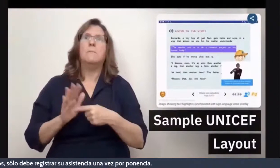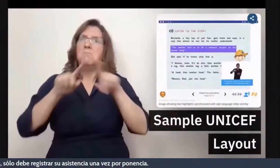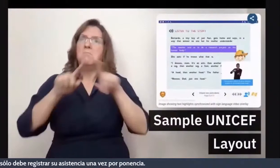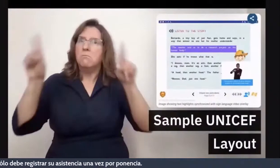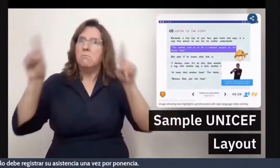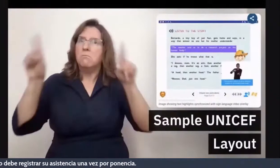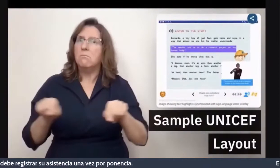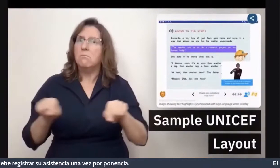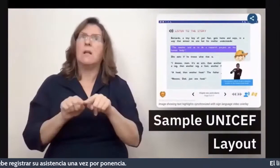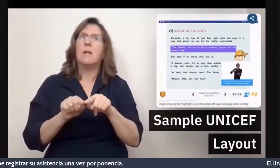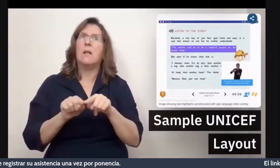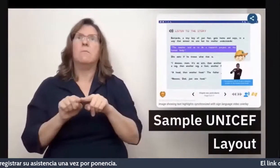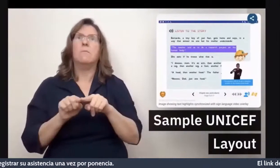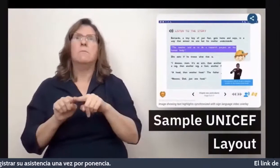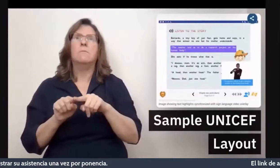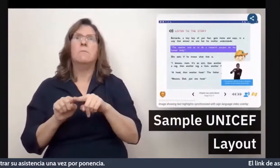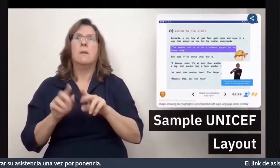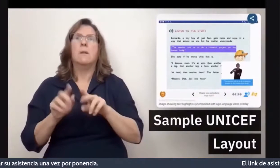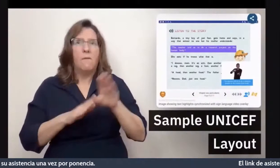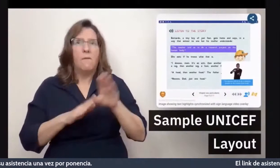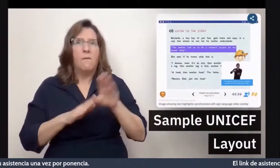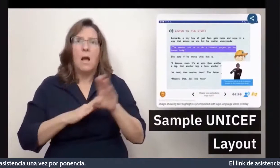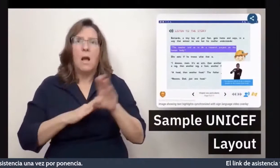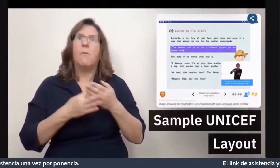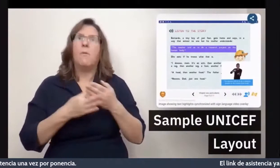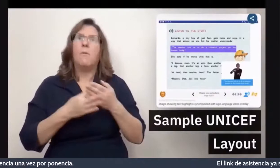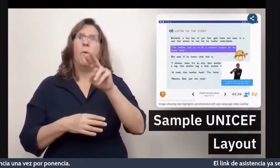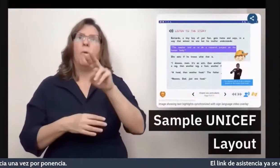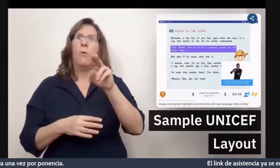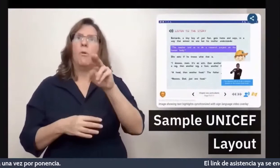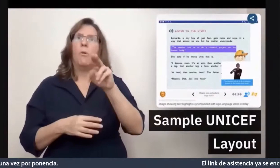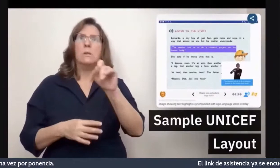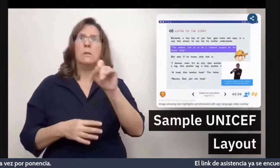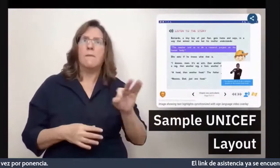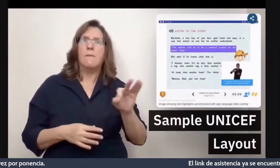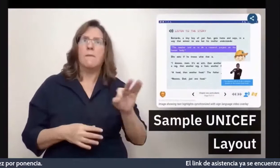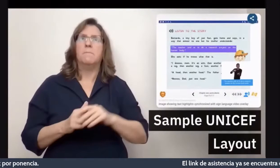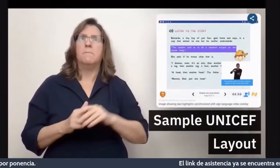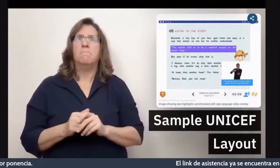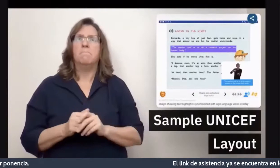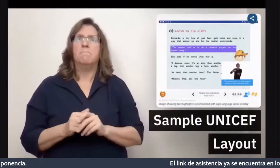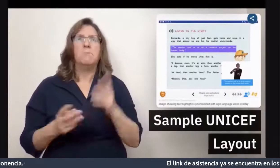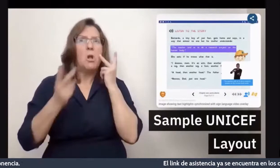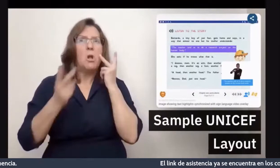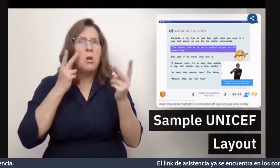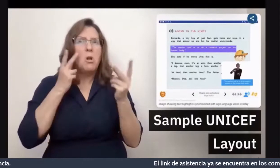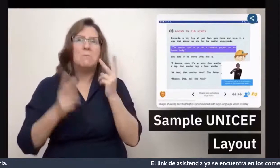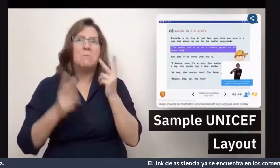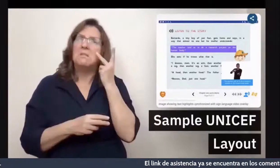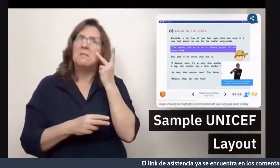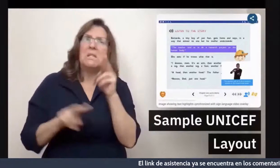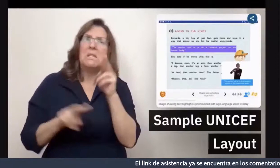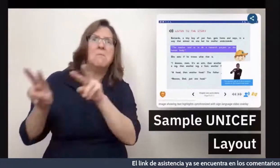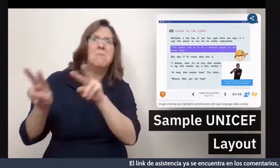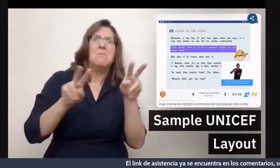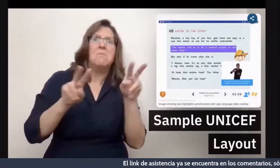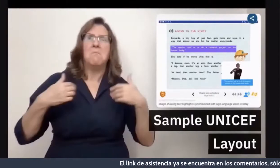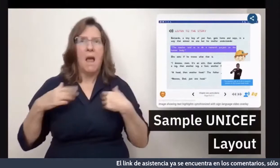Y también podemos ver aquí uno de los ejemplos de los prototipos de la UNICEF. Tiene texto, también